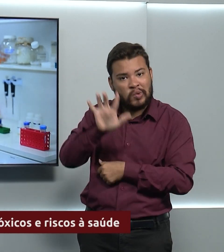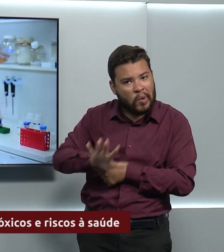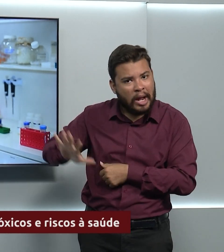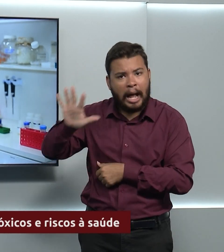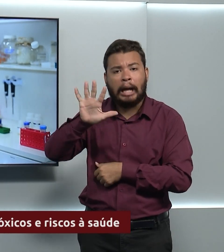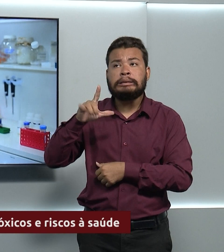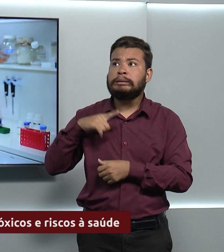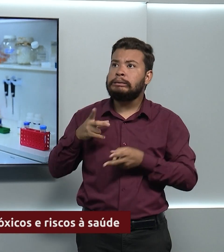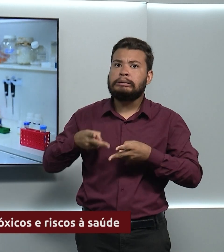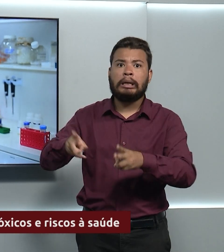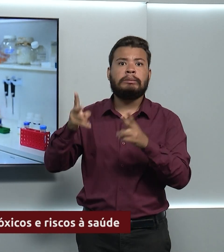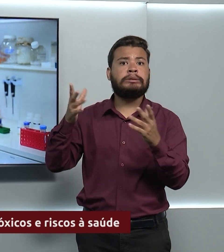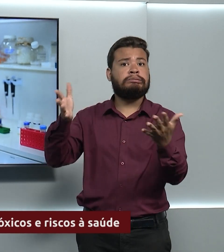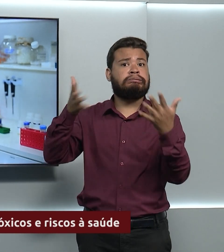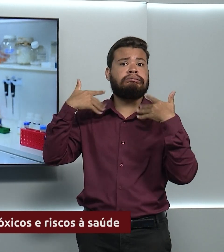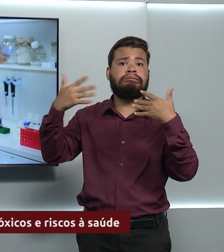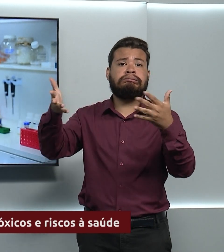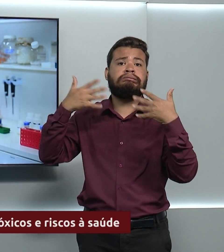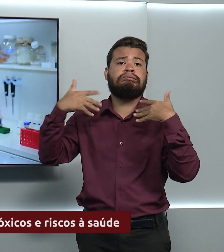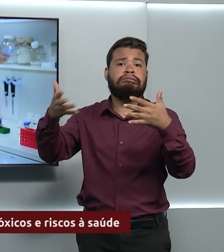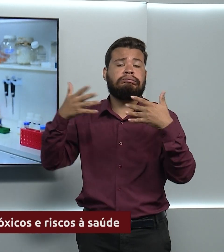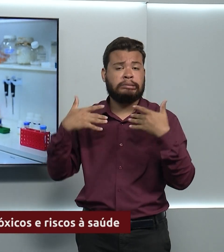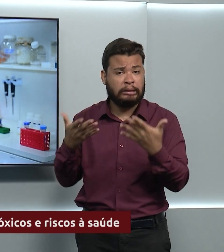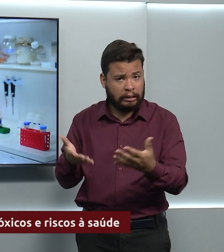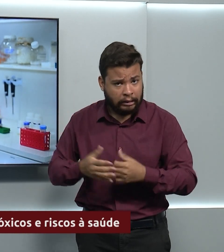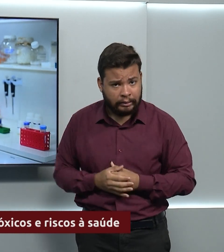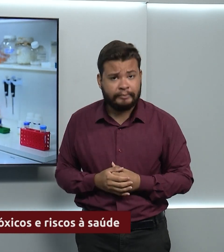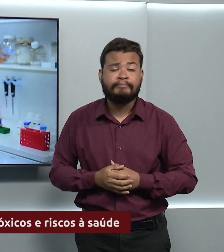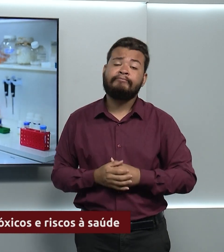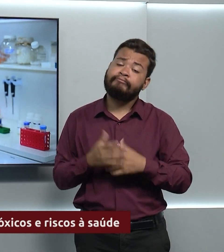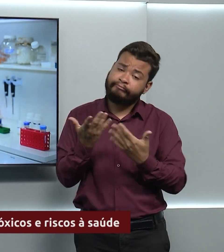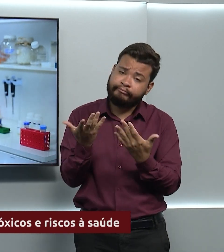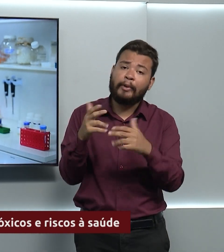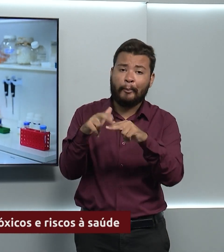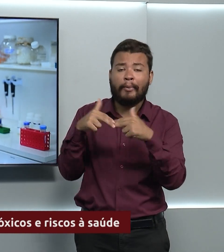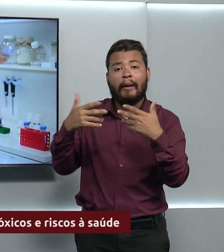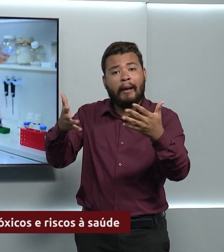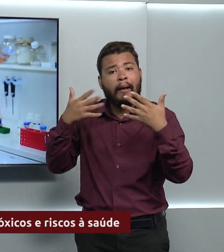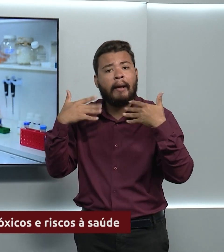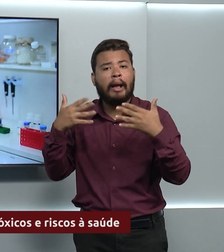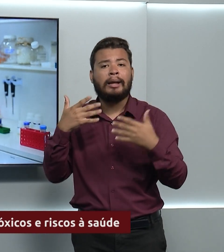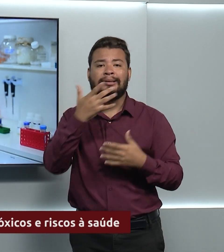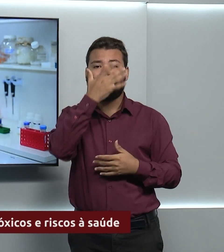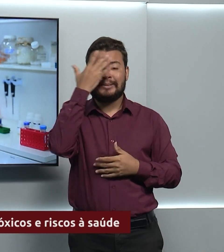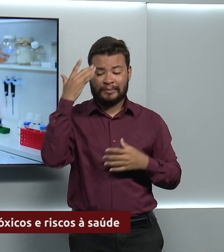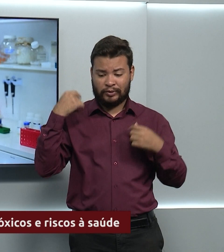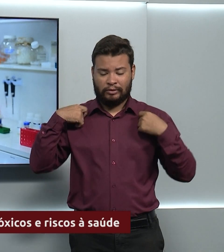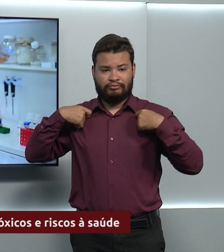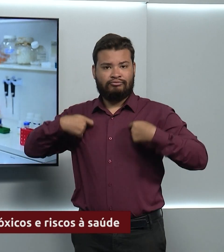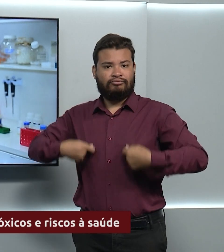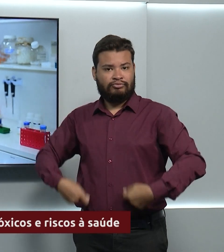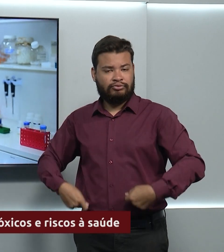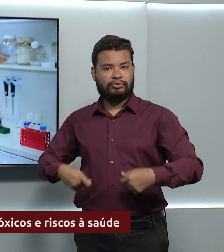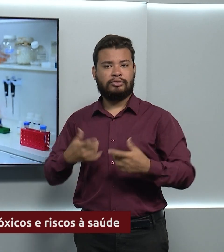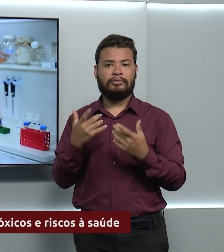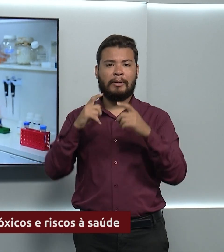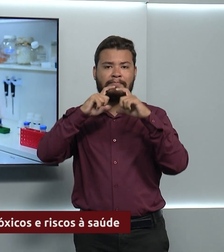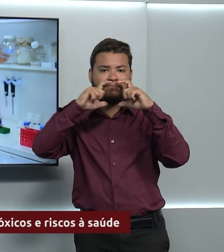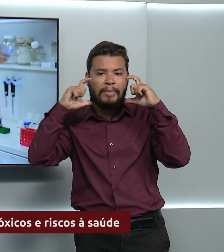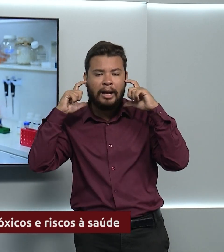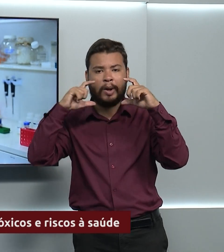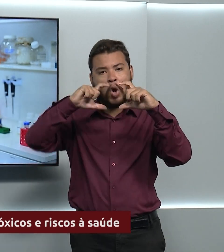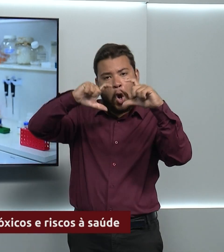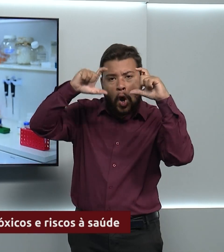quente. Então, tendo esse clima, usar um avental, máscara, óculos,